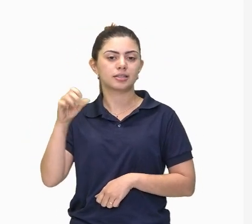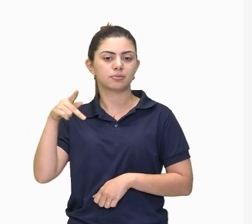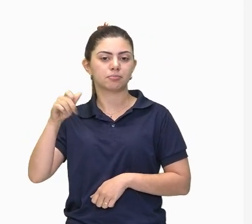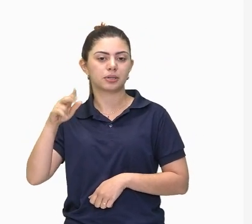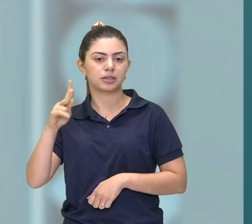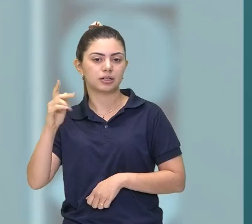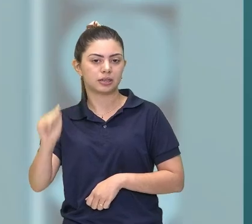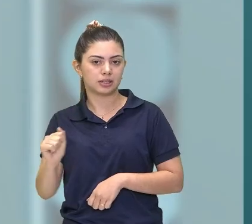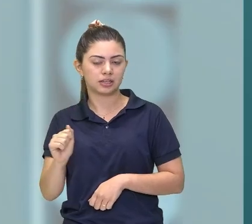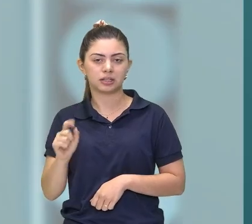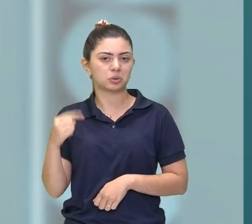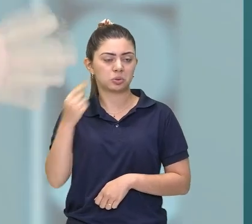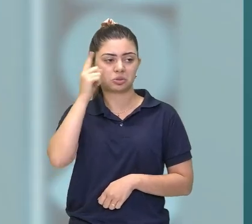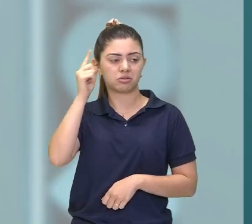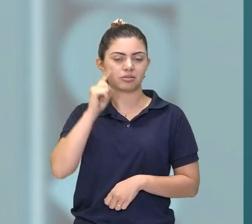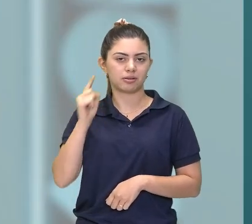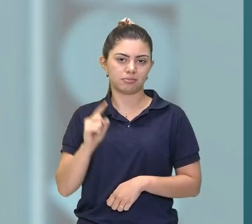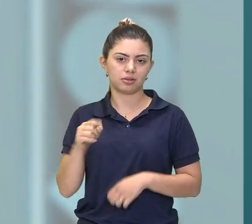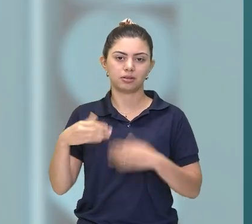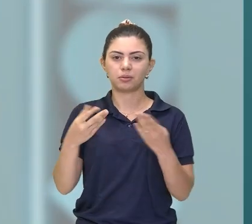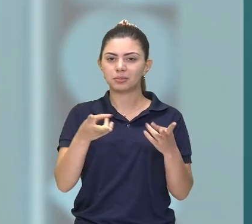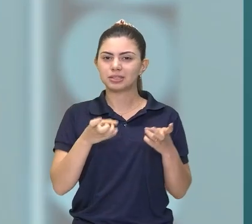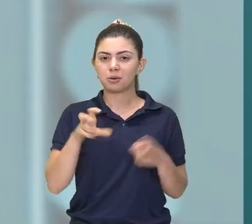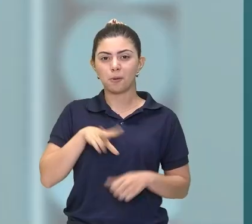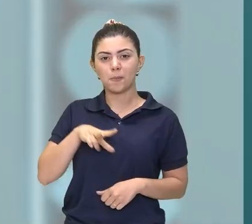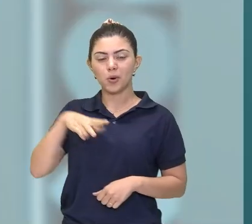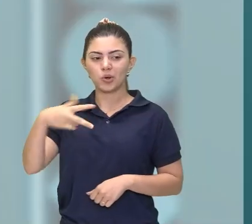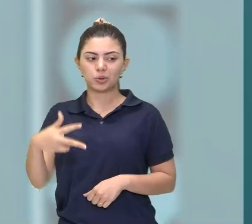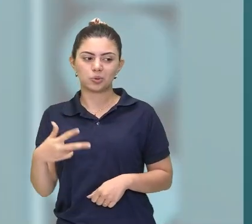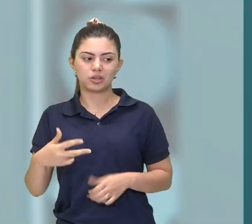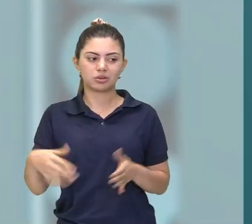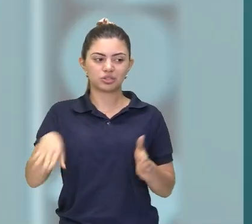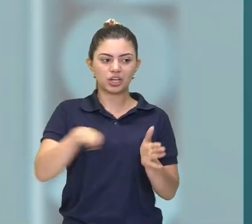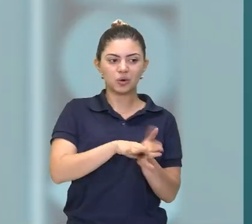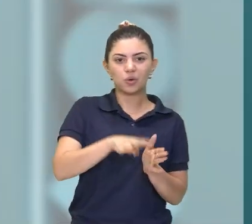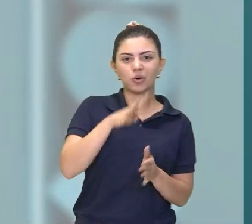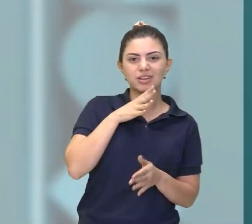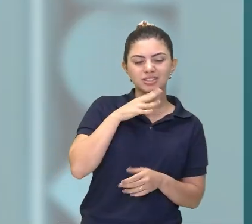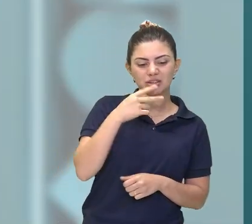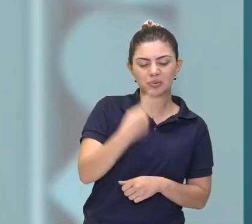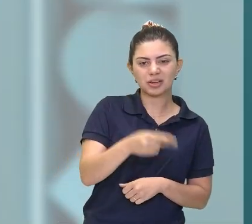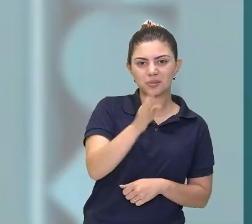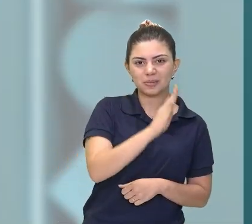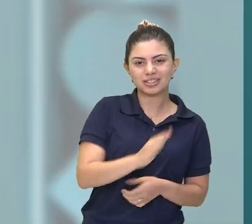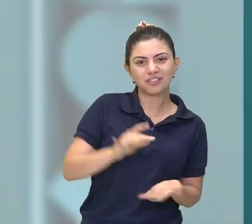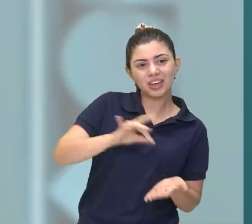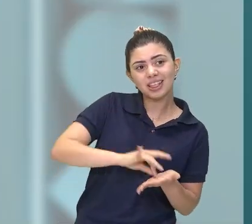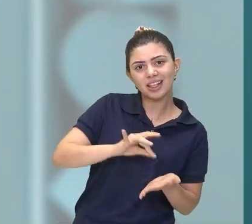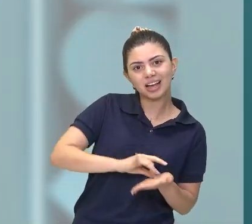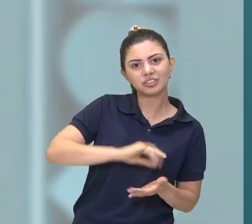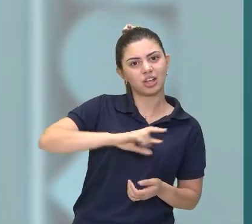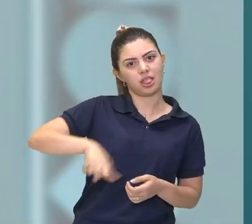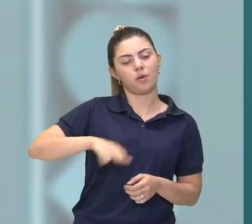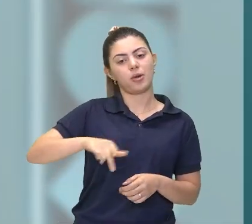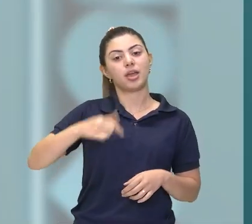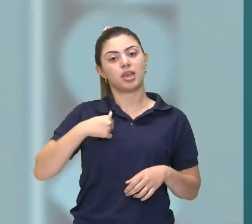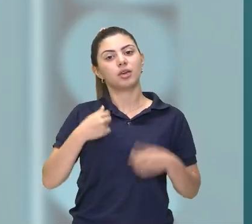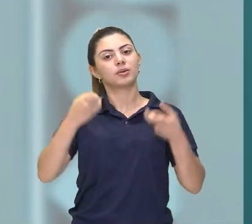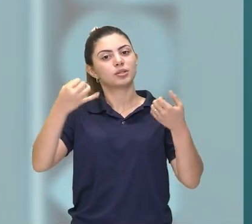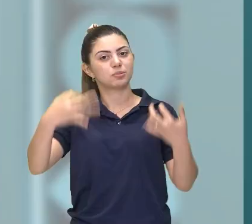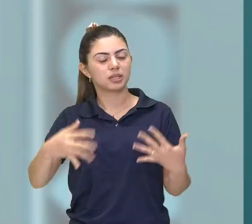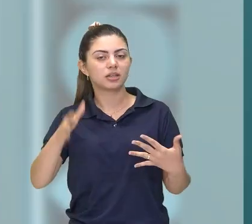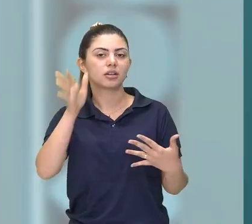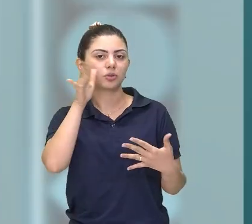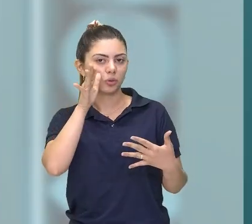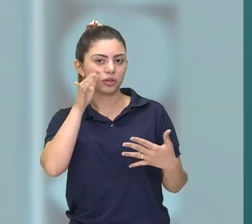Perceba que eu estou falando que não foram os portugueses que conheceram o Brasil de fato, de primeira mão, digamos assim. Eu estou trazendo, estou